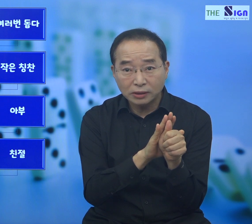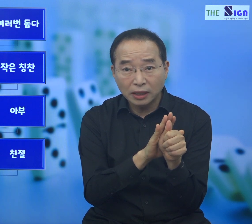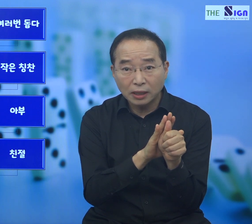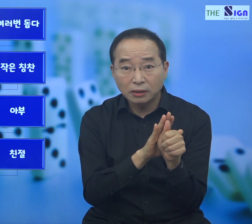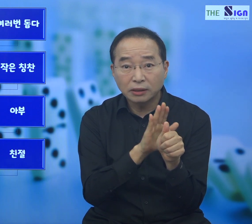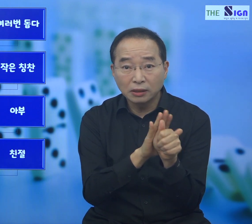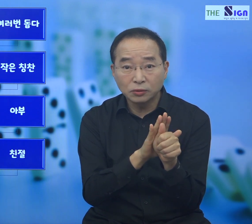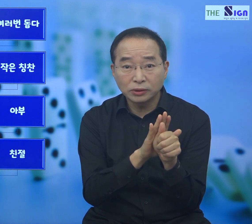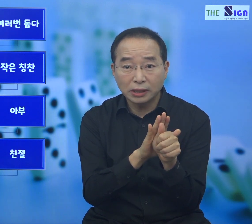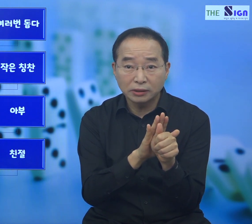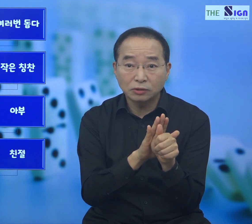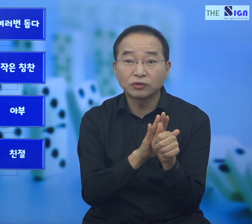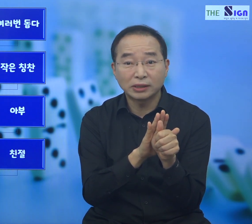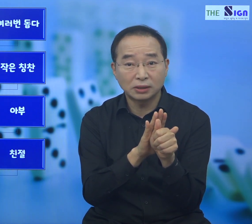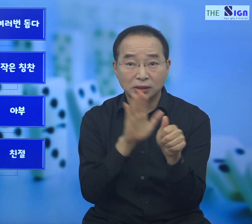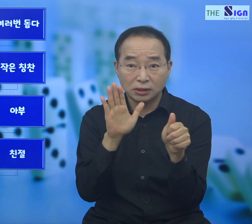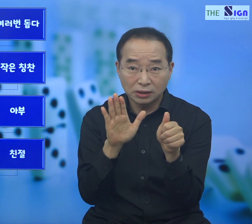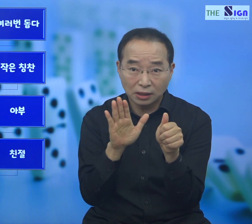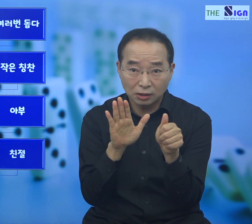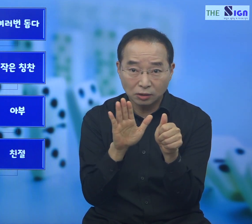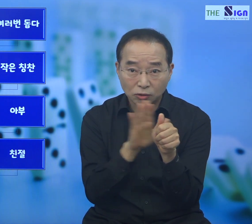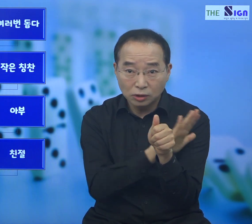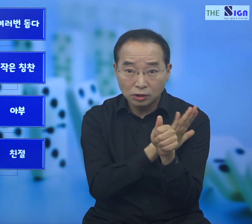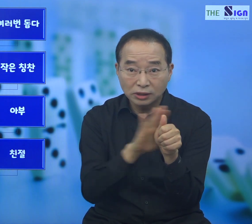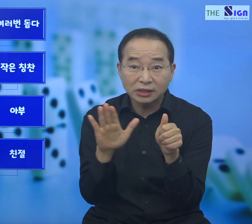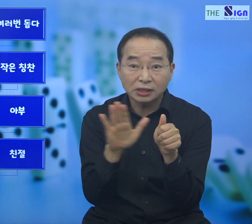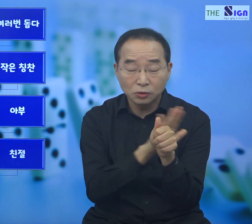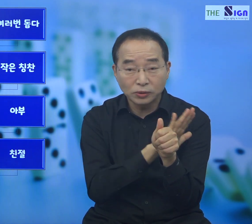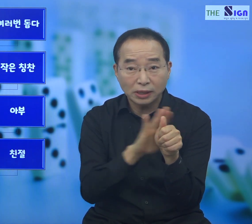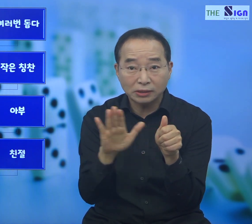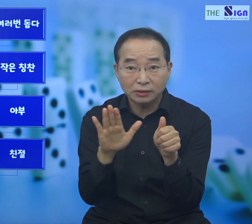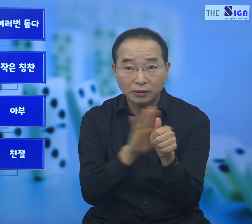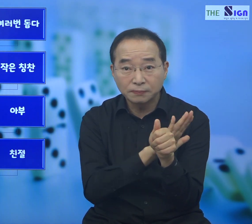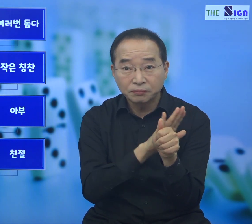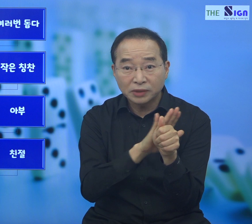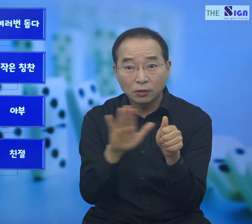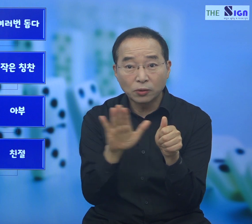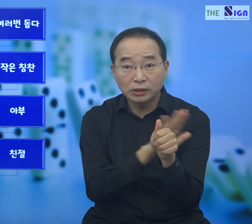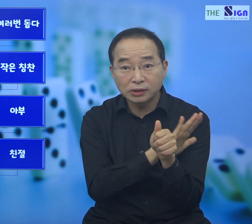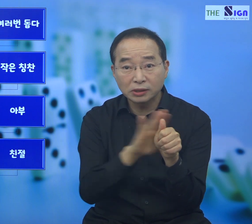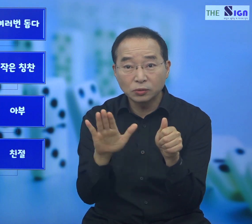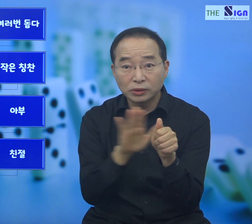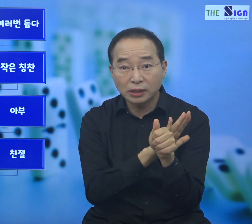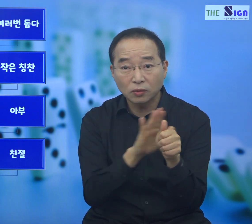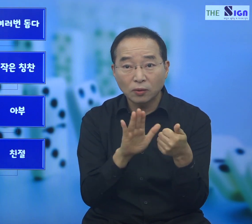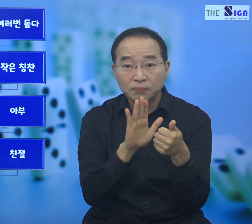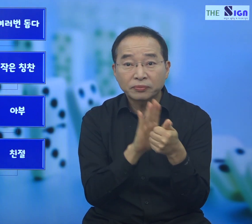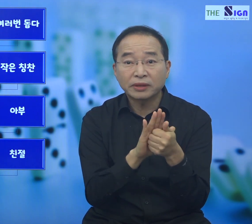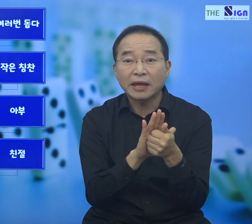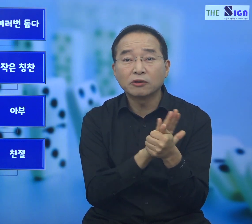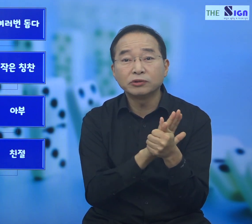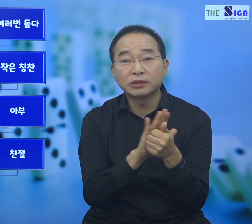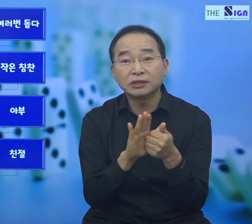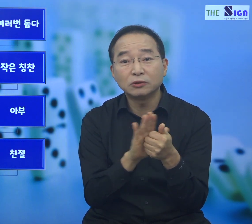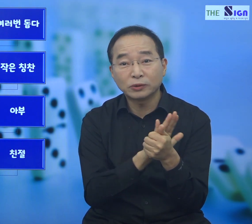동작인데 두 가지 이제 스치는 동작이 있어요. 자, 이렇게 스치는 동작이 있고 대고 스치는 동작이